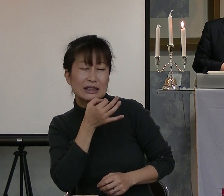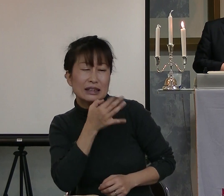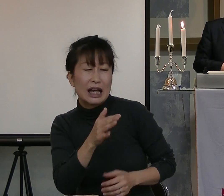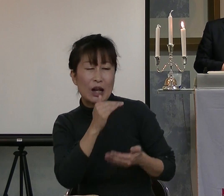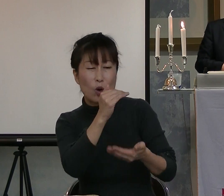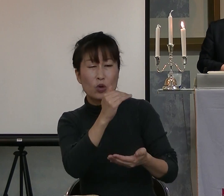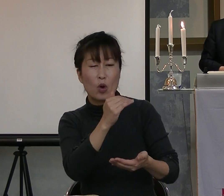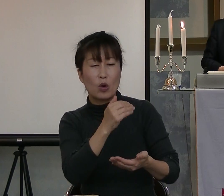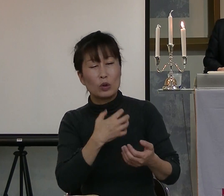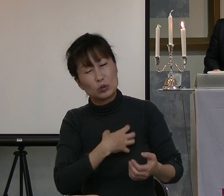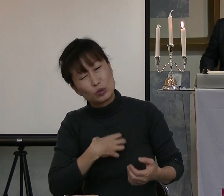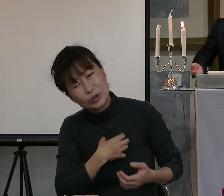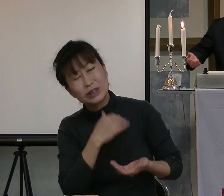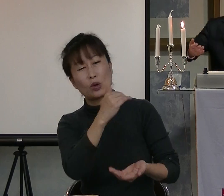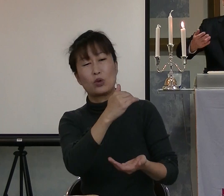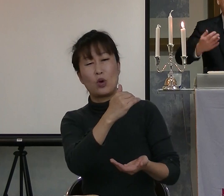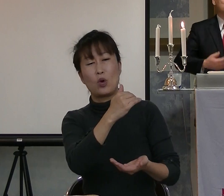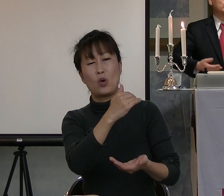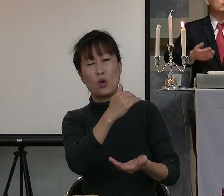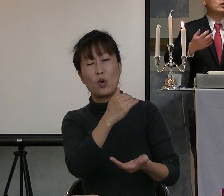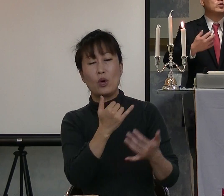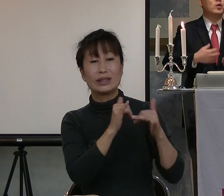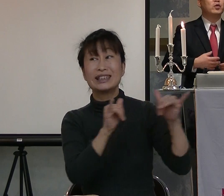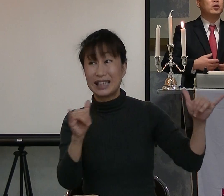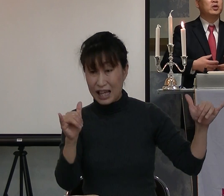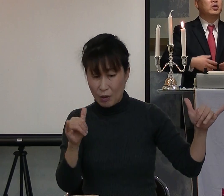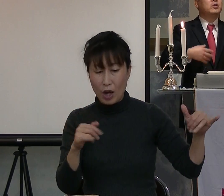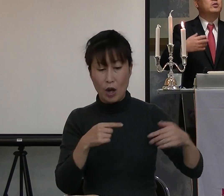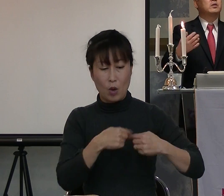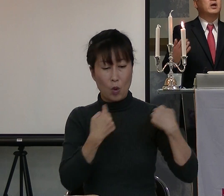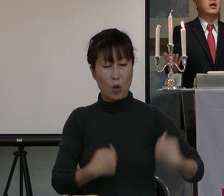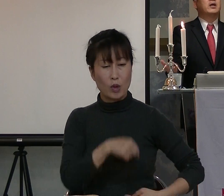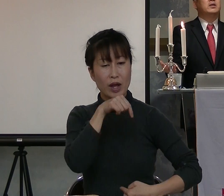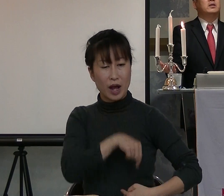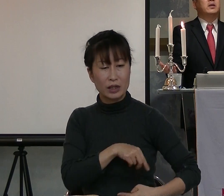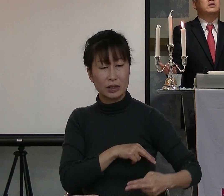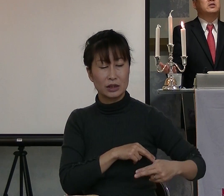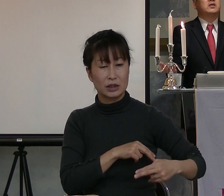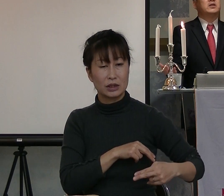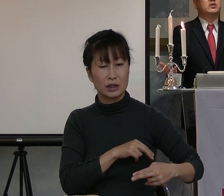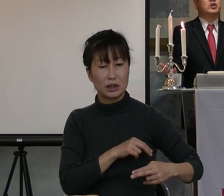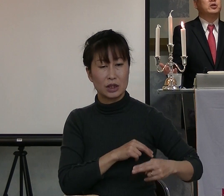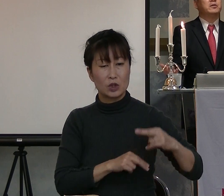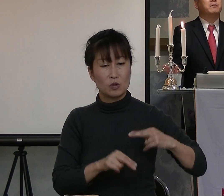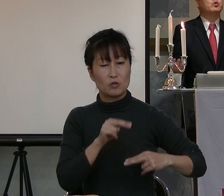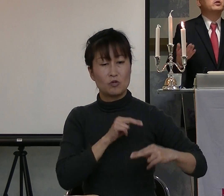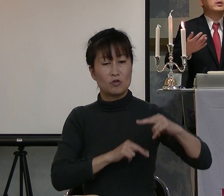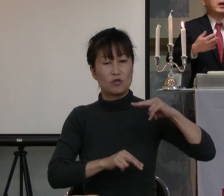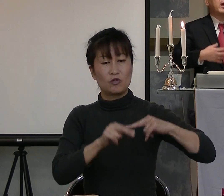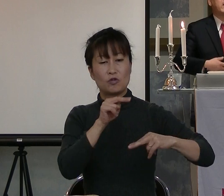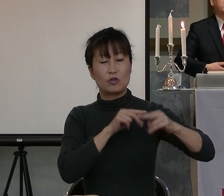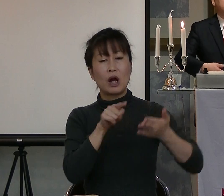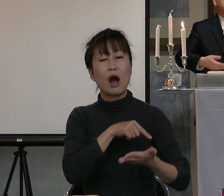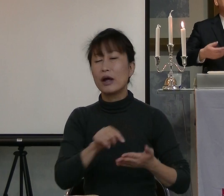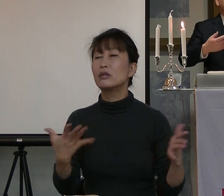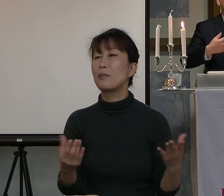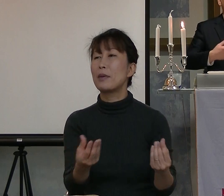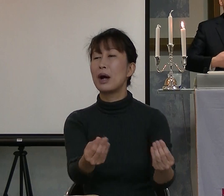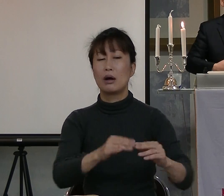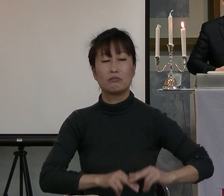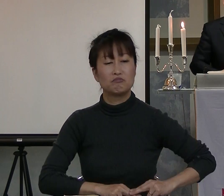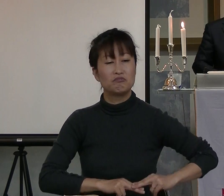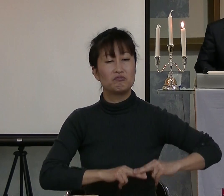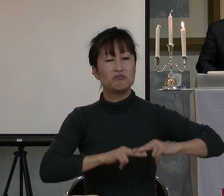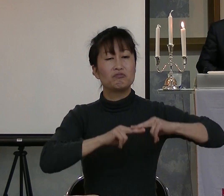、そういうことを人間はどんどん解決せずに持ってい